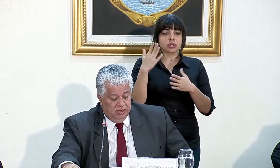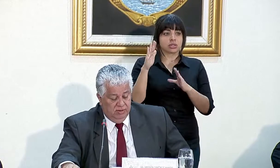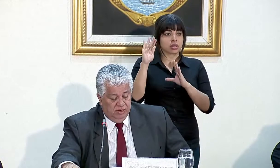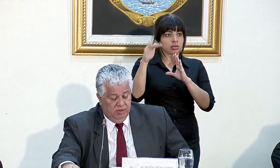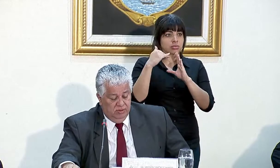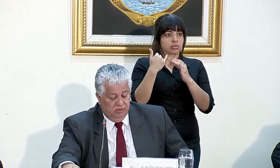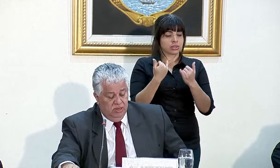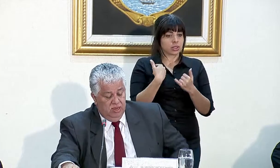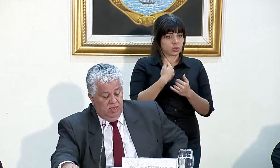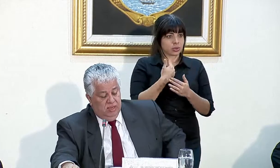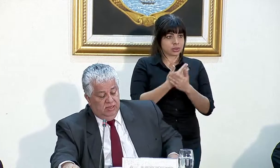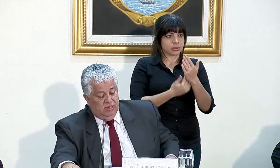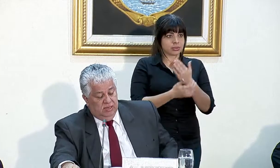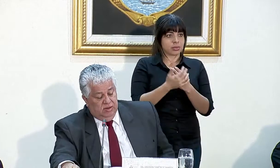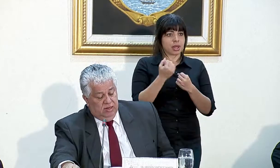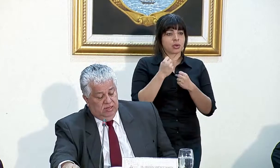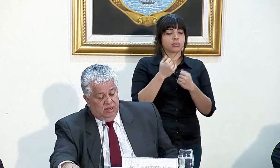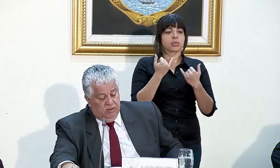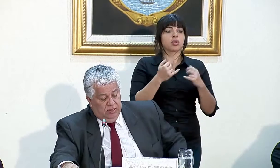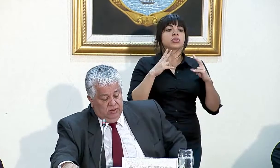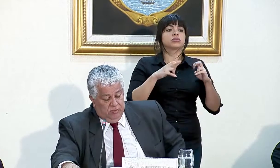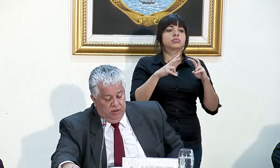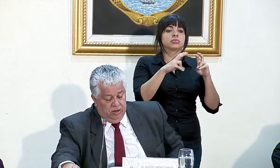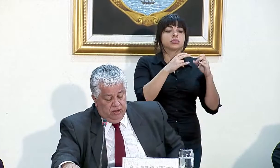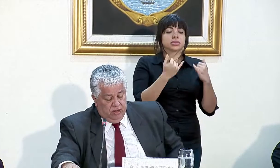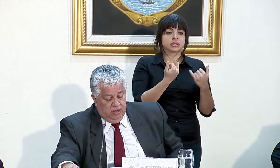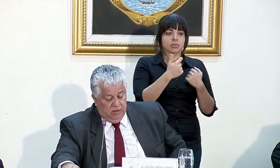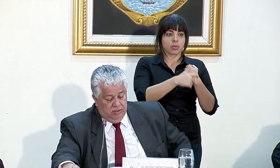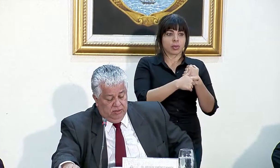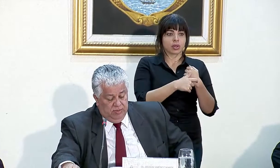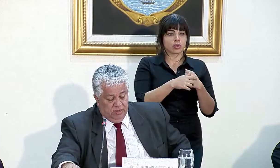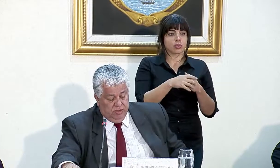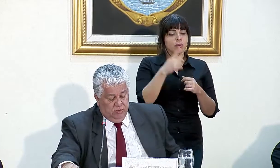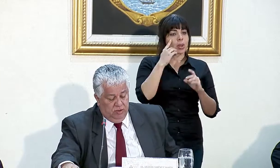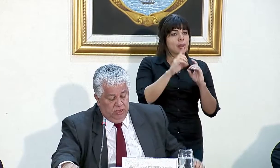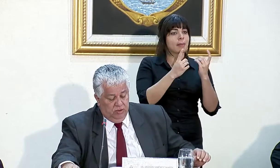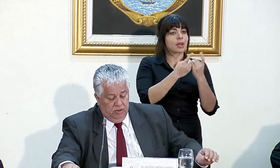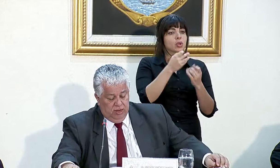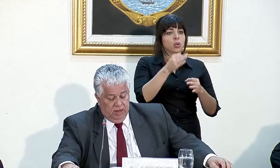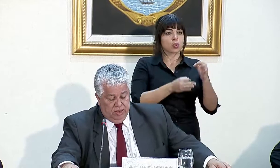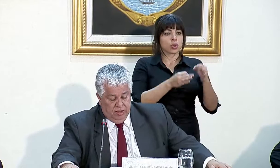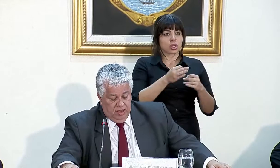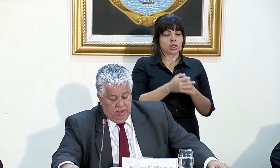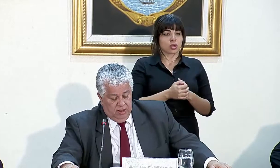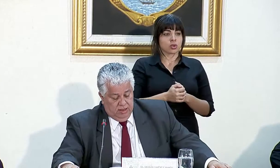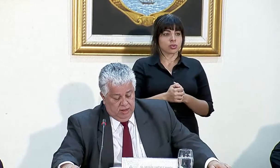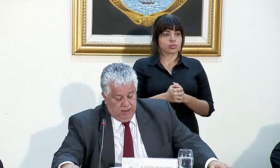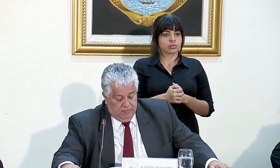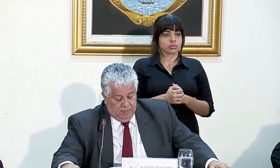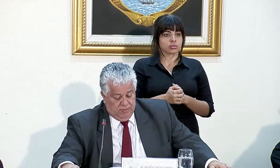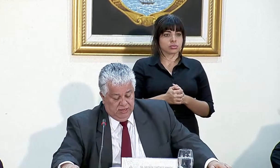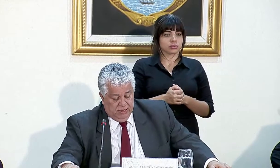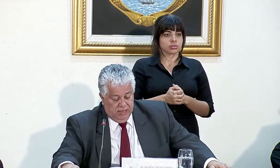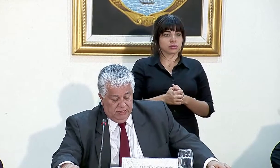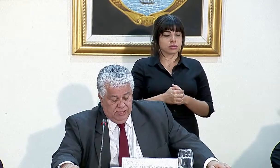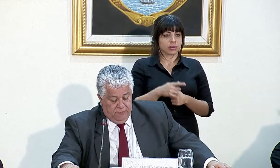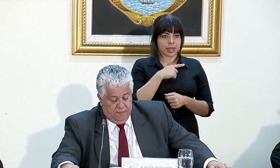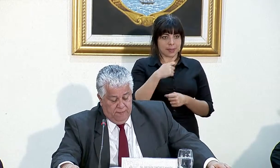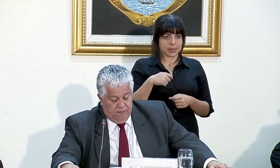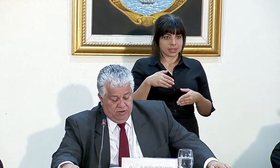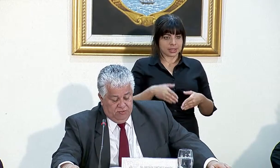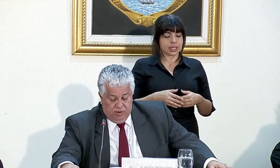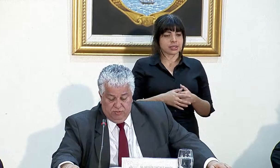llegar, ya está en nuestras manos, está siendo analizada ahorita por el Departamento Jurídico de la